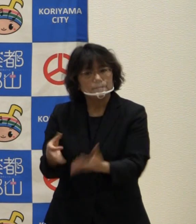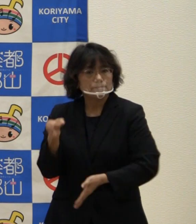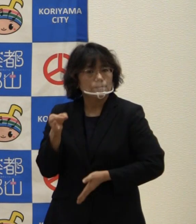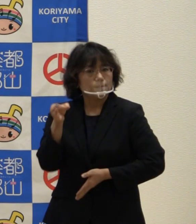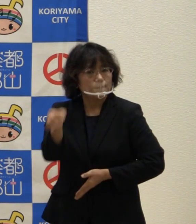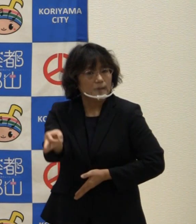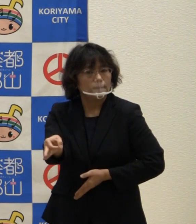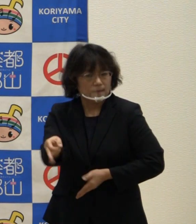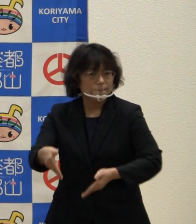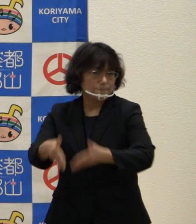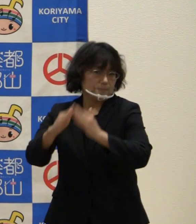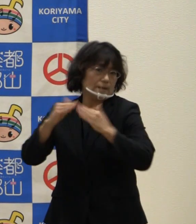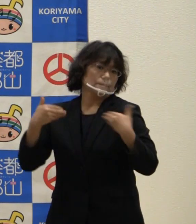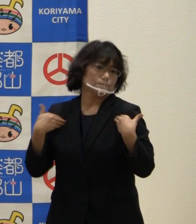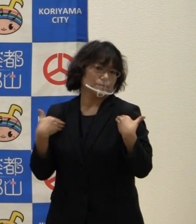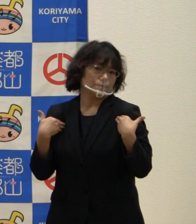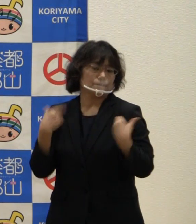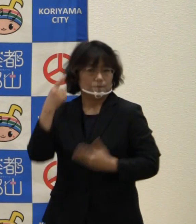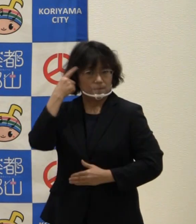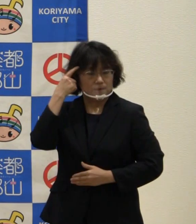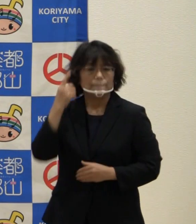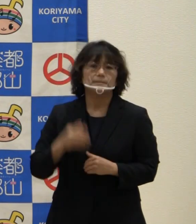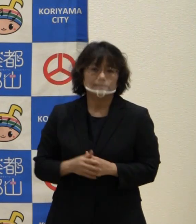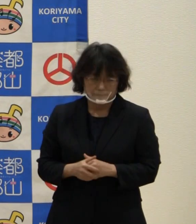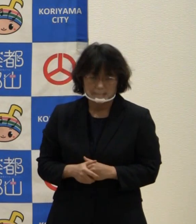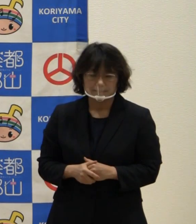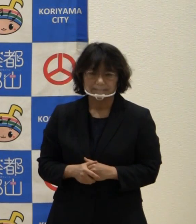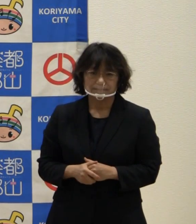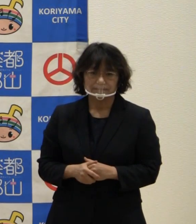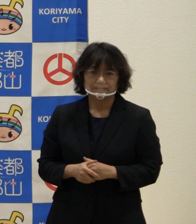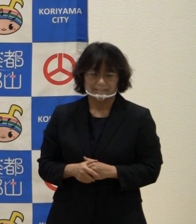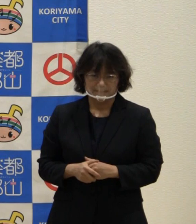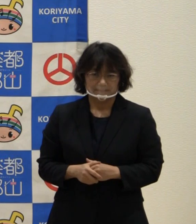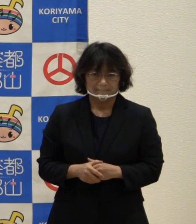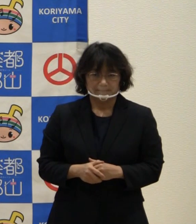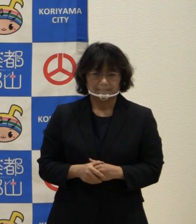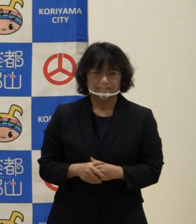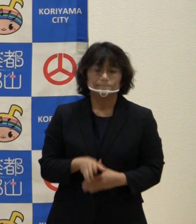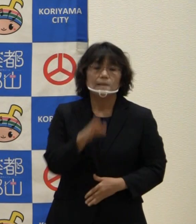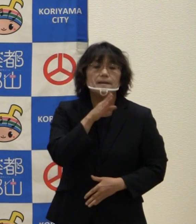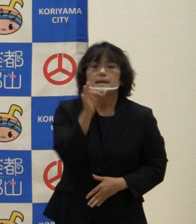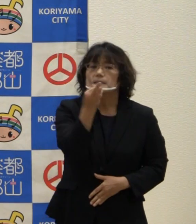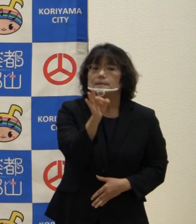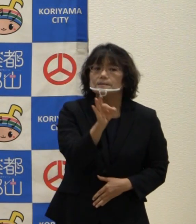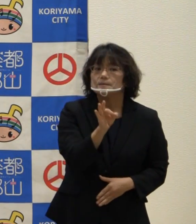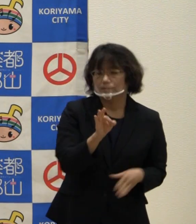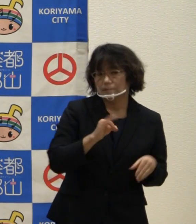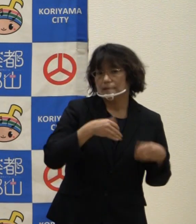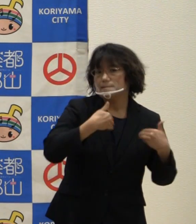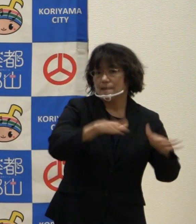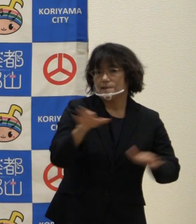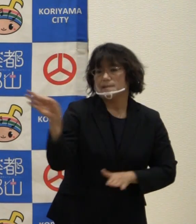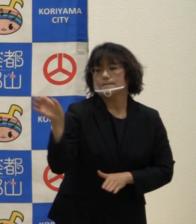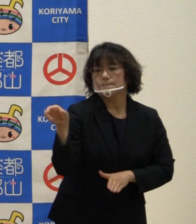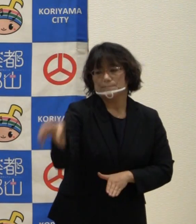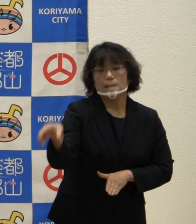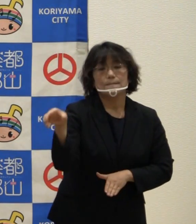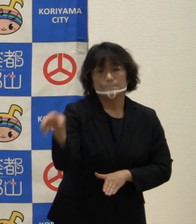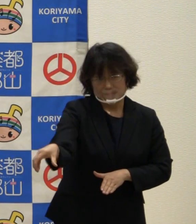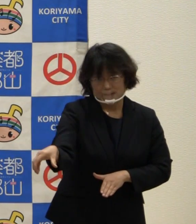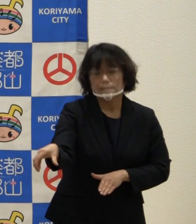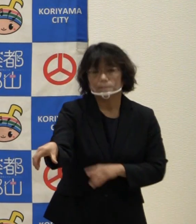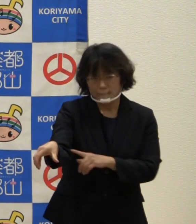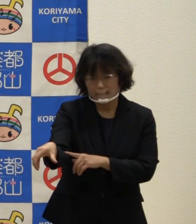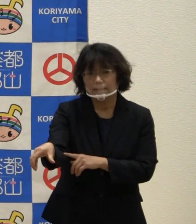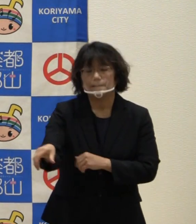ものでございます。で、キャッシュレス形態ファイブレスと申しておりますが、それについてです